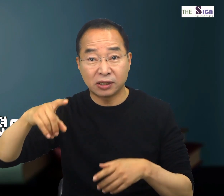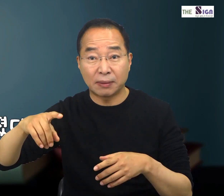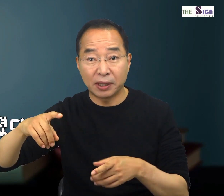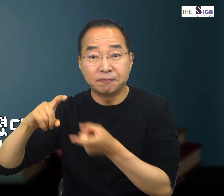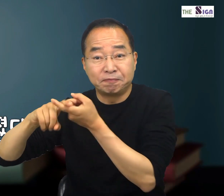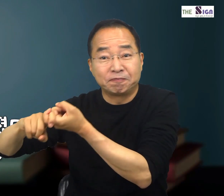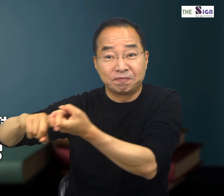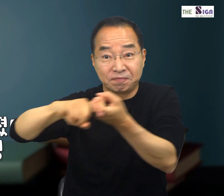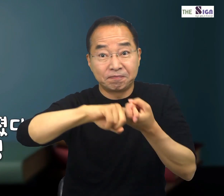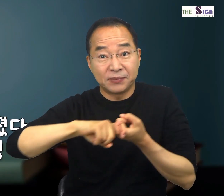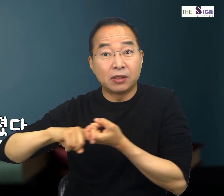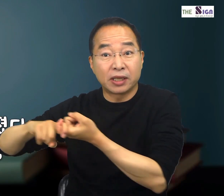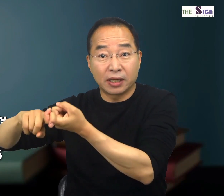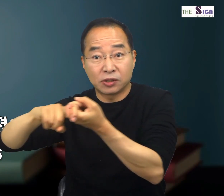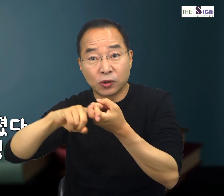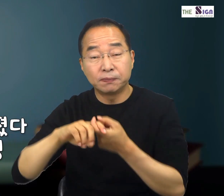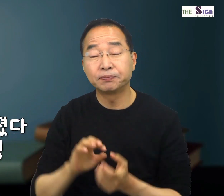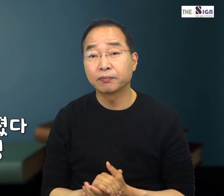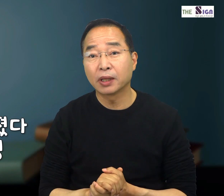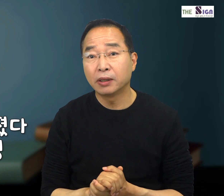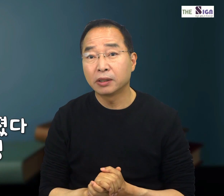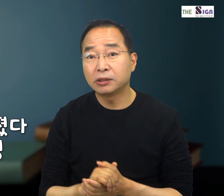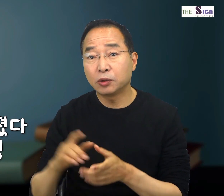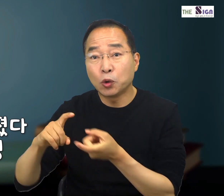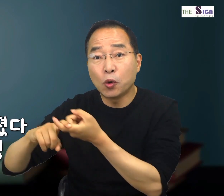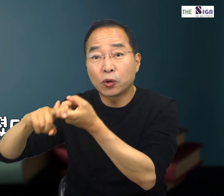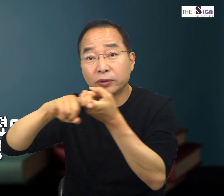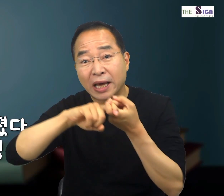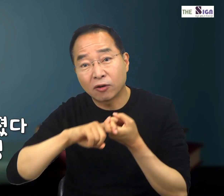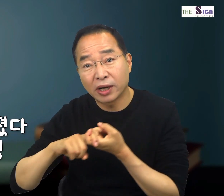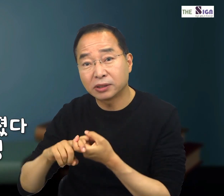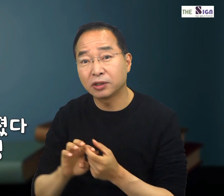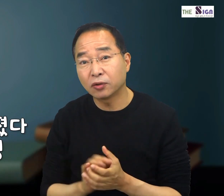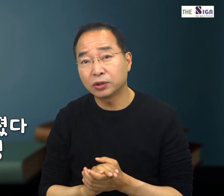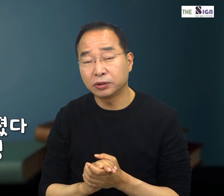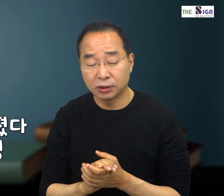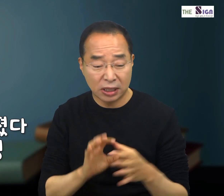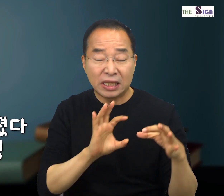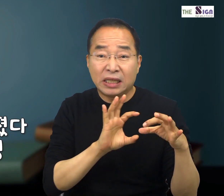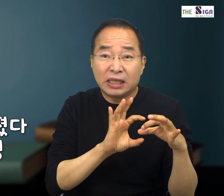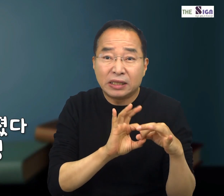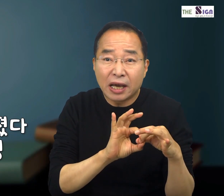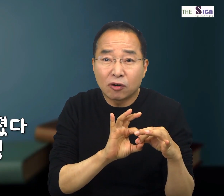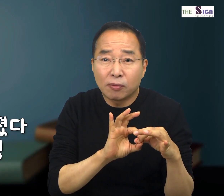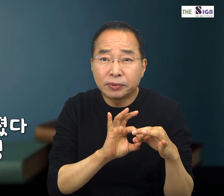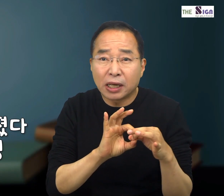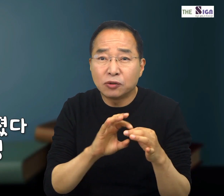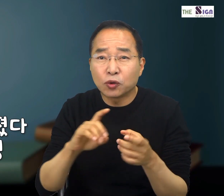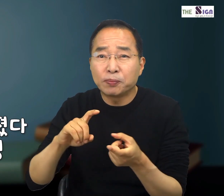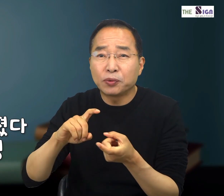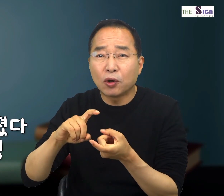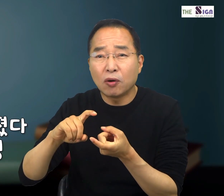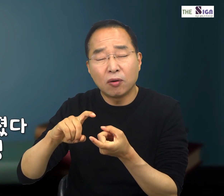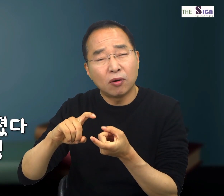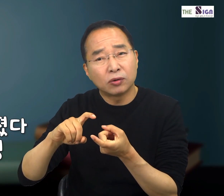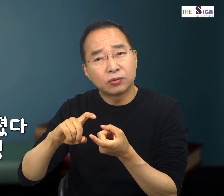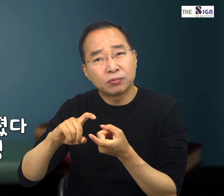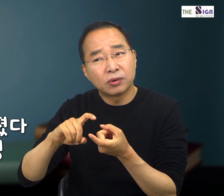있다면 이렇게 하겠죠. 그래서 요런 단어 같은 경우는 이 단어보다는 좀 더